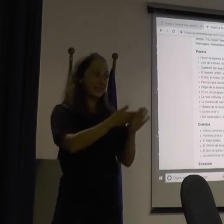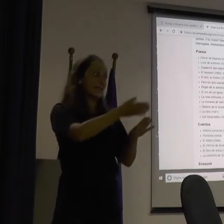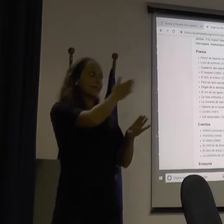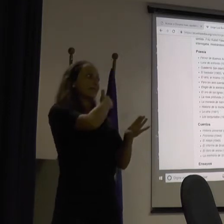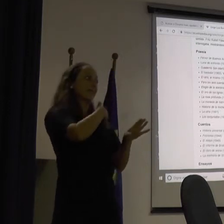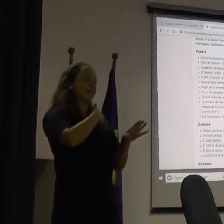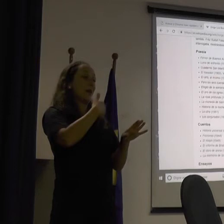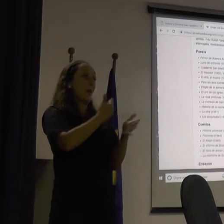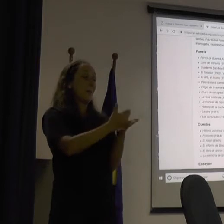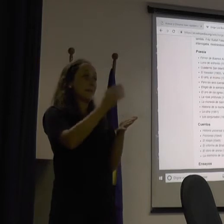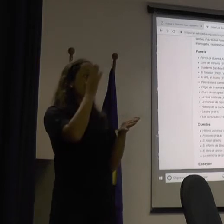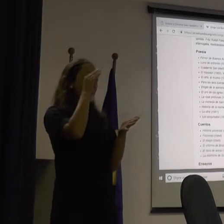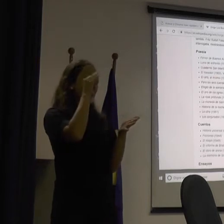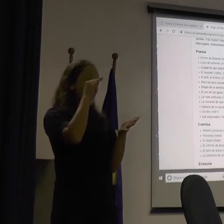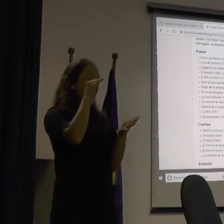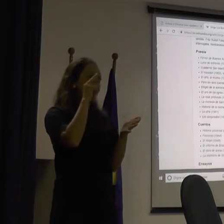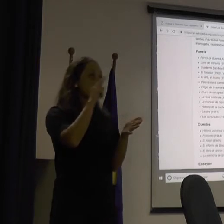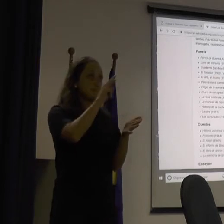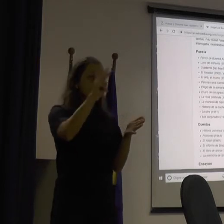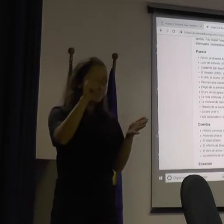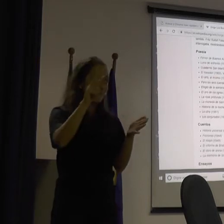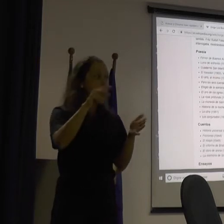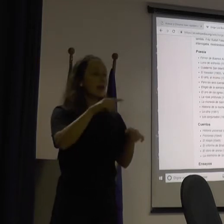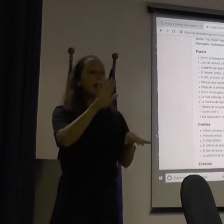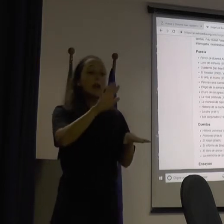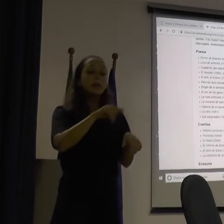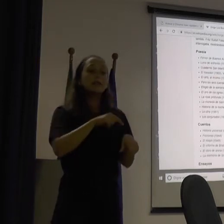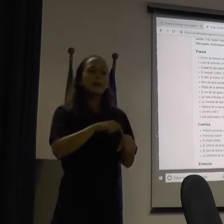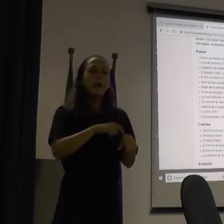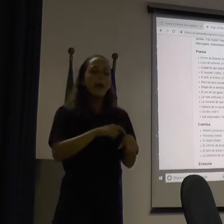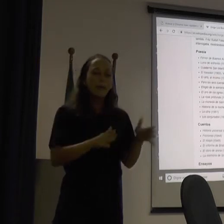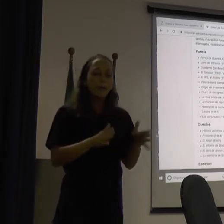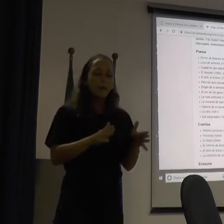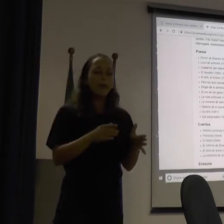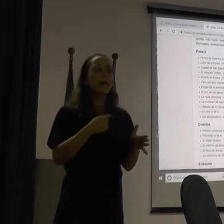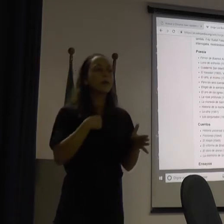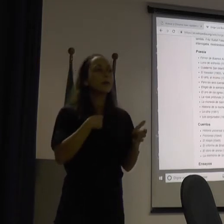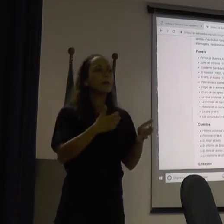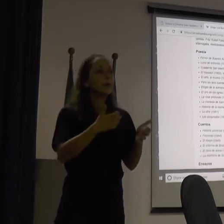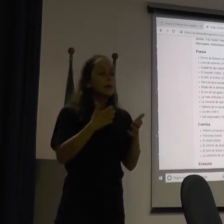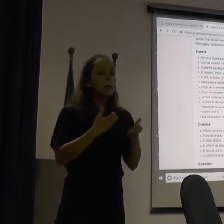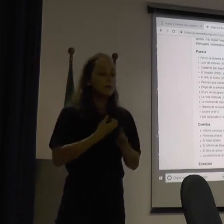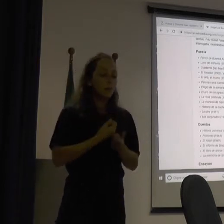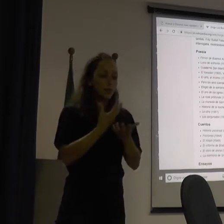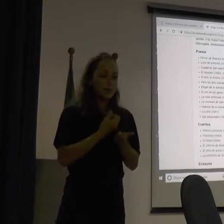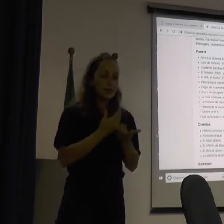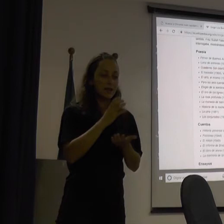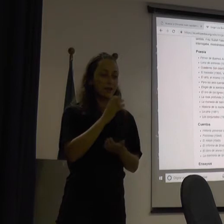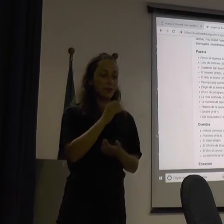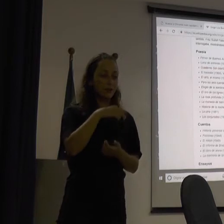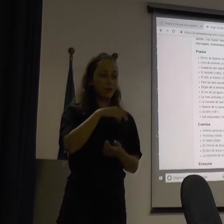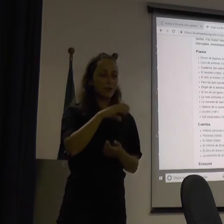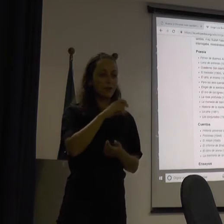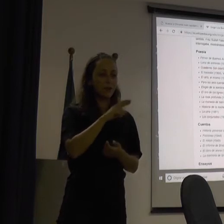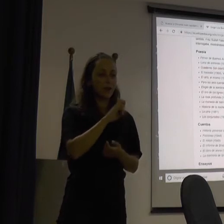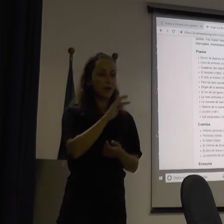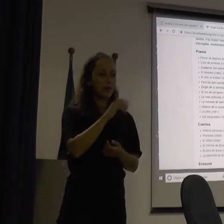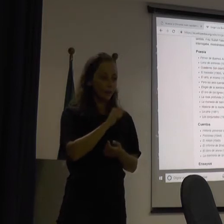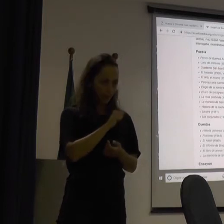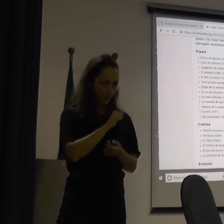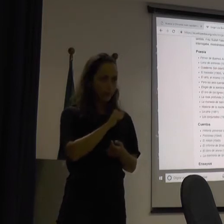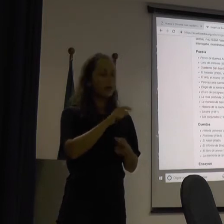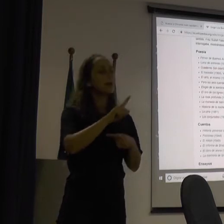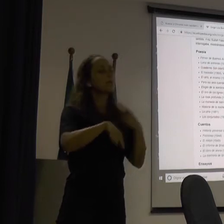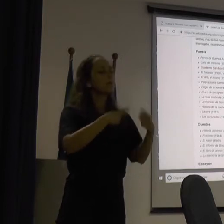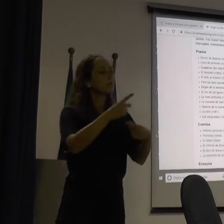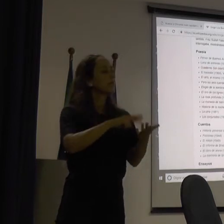Em certo momento eu estava muito mais apaixonado pela poesia concreta, depois pela tradução de poesia,